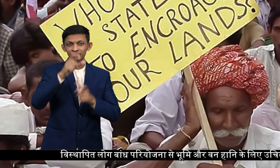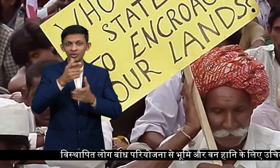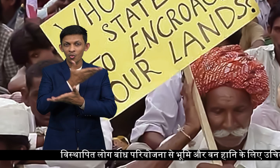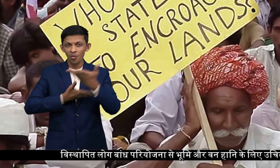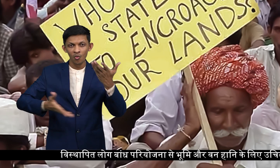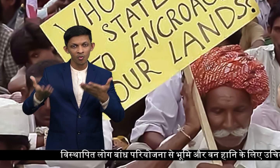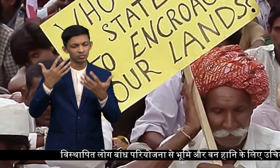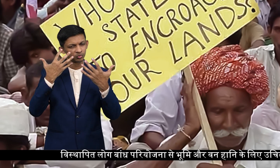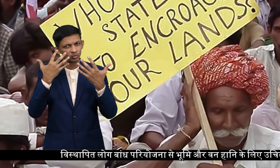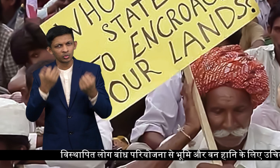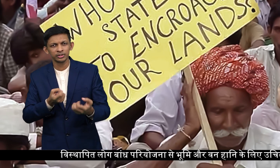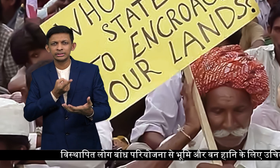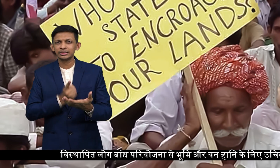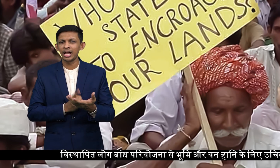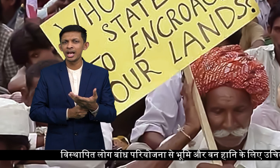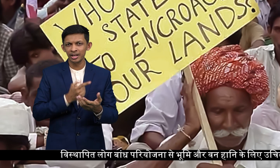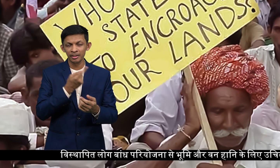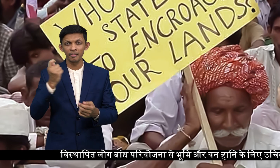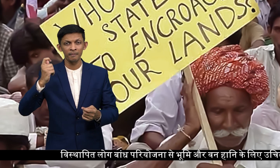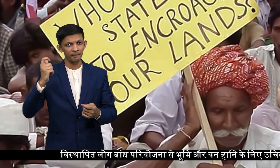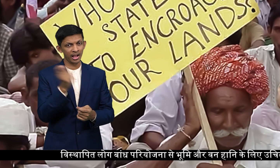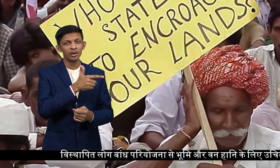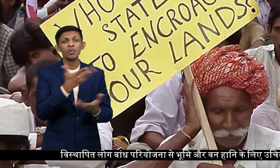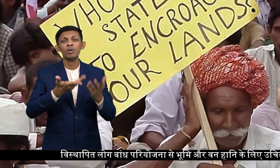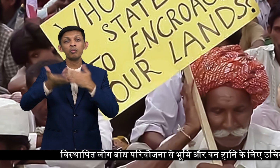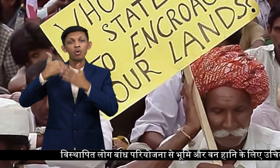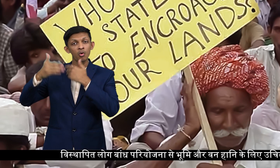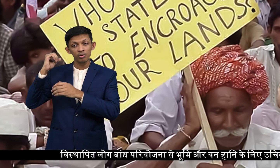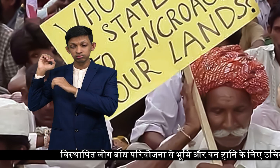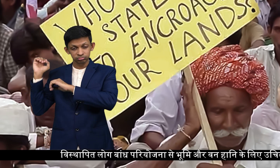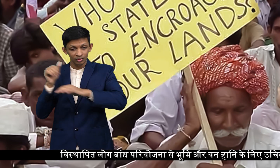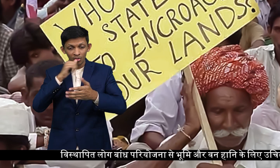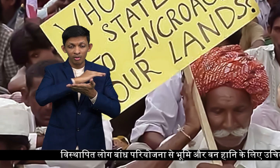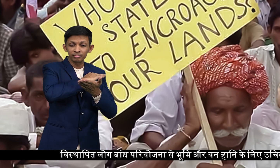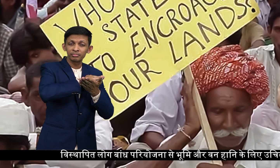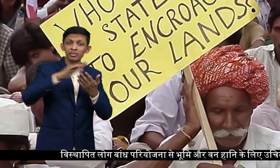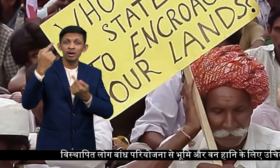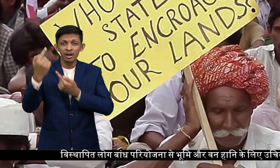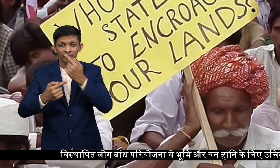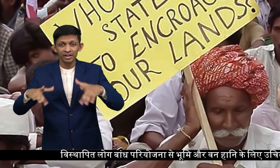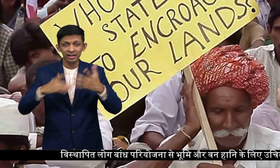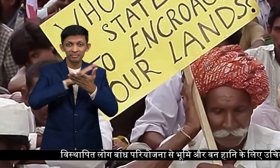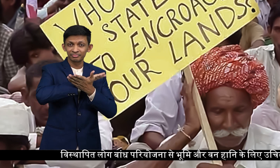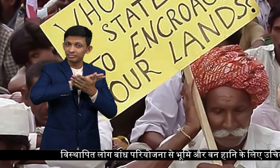विस्थापित लोग बांध परियोजना से भूमि और वन हानि के लिए उचित